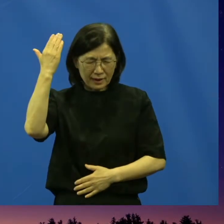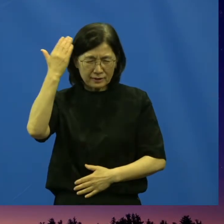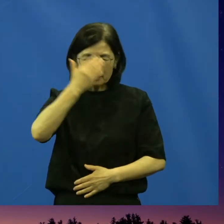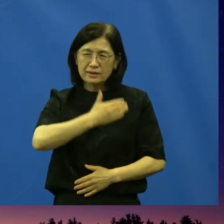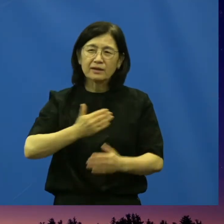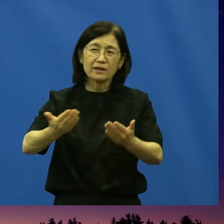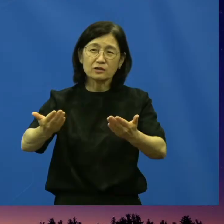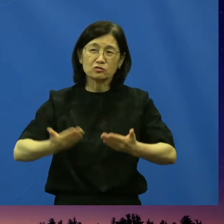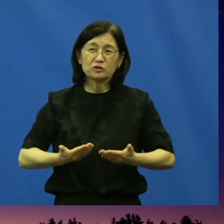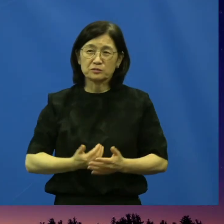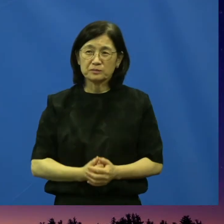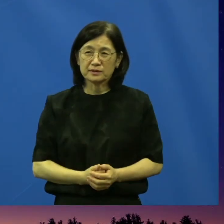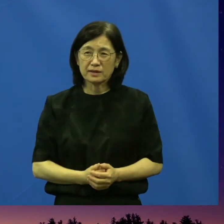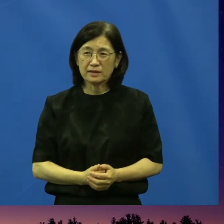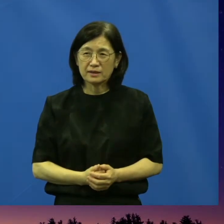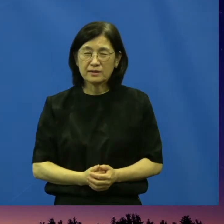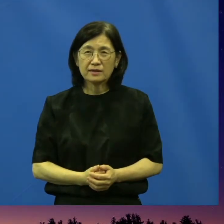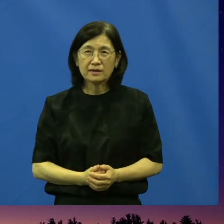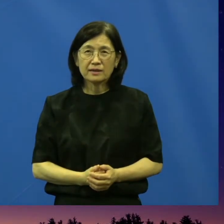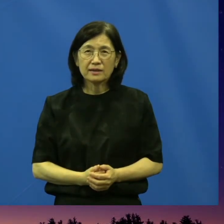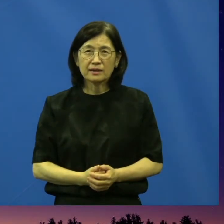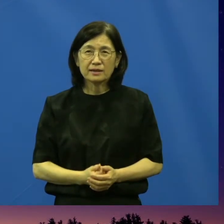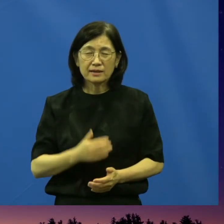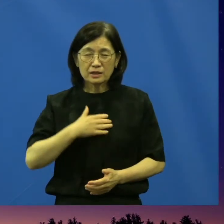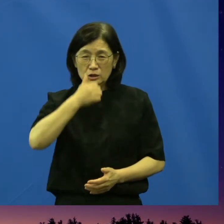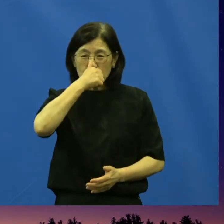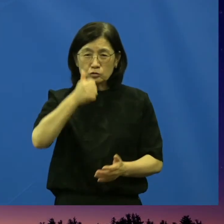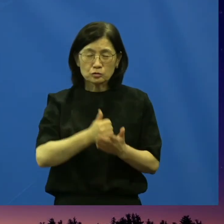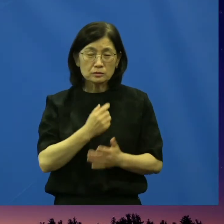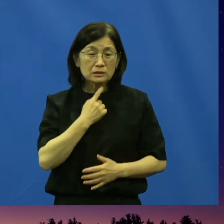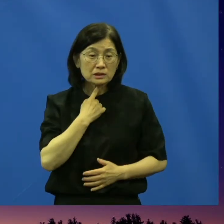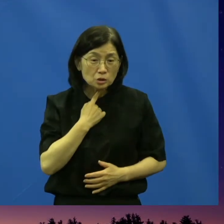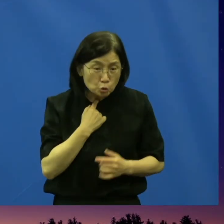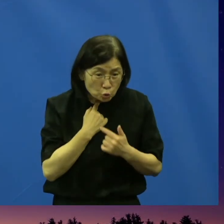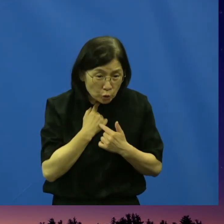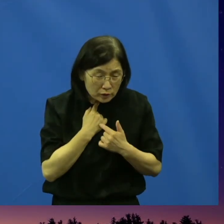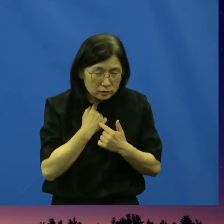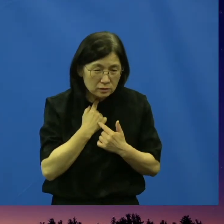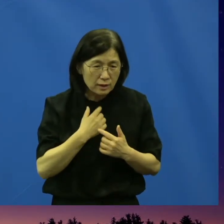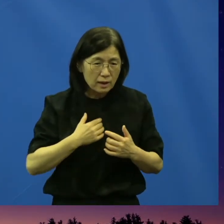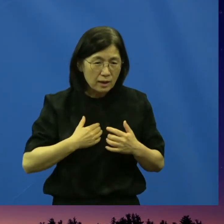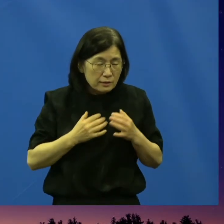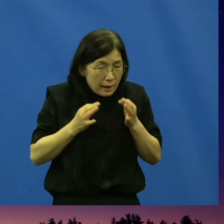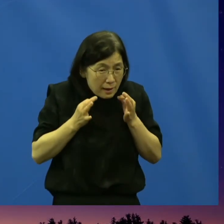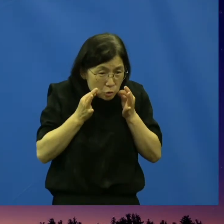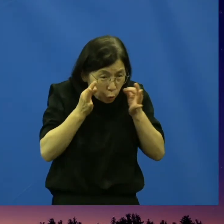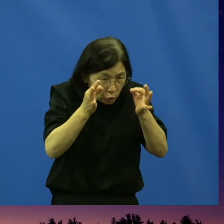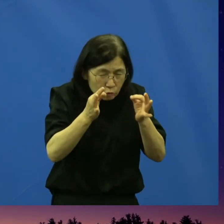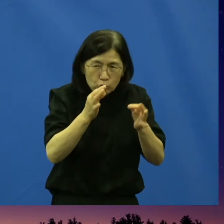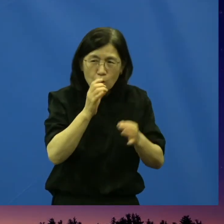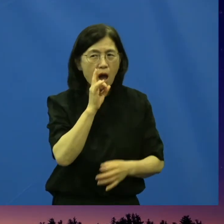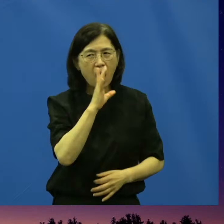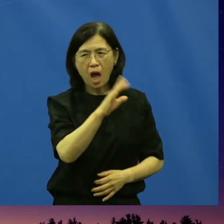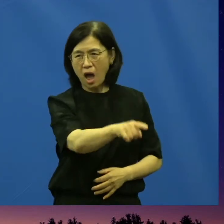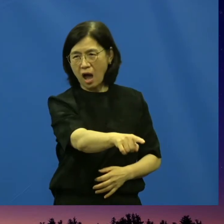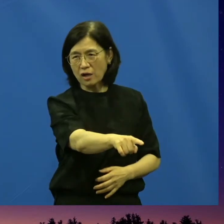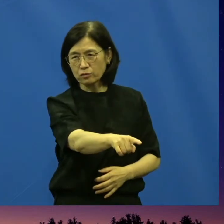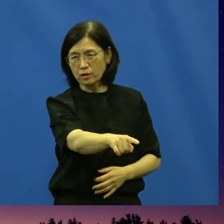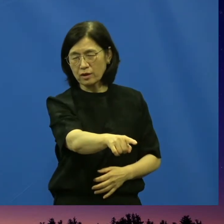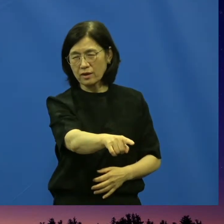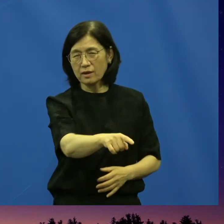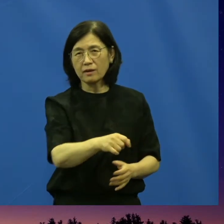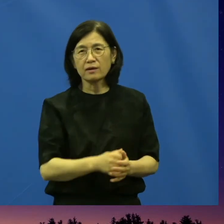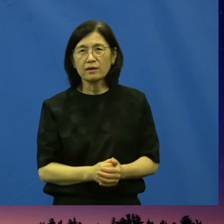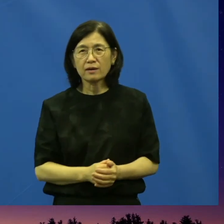거예요. 여러분, 지은 죄를 우리의 힘으로 해결하려고 해서는 안 됩니다. 죄인이 할 일은 이제 내 힘으로